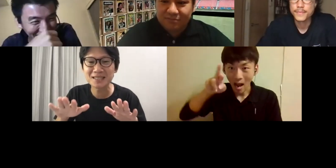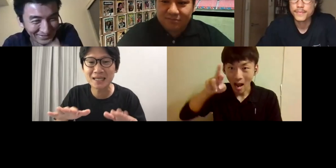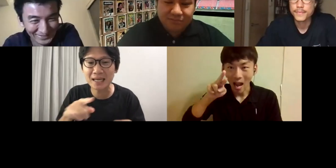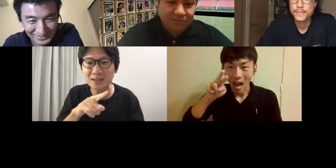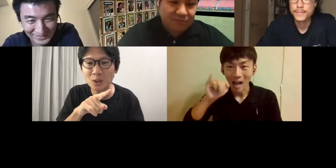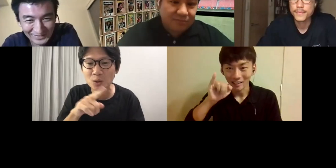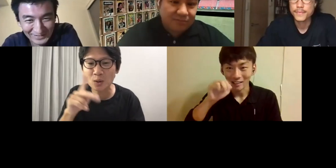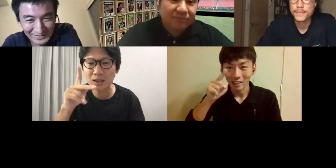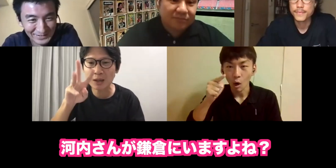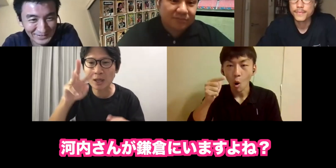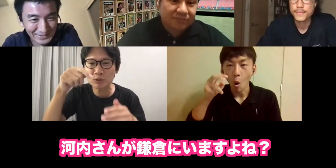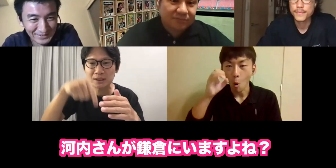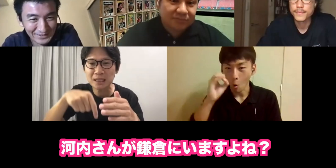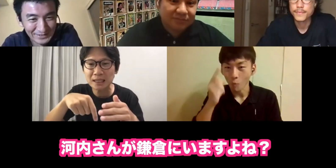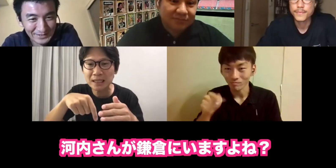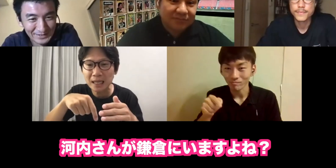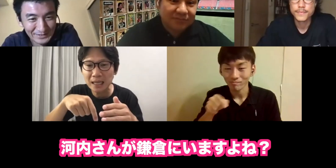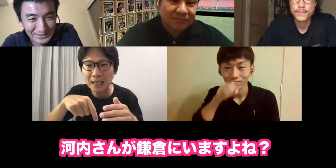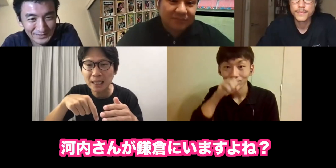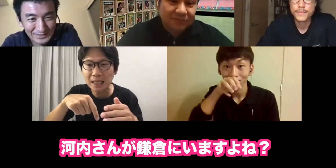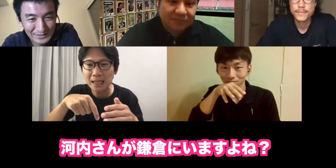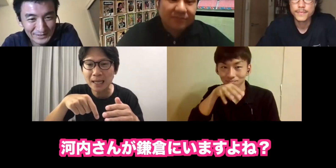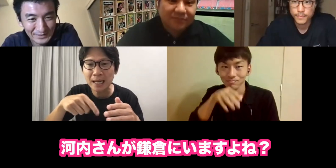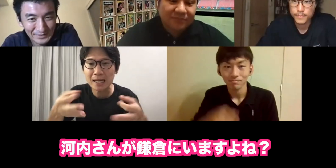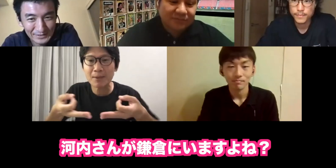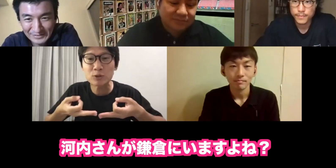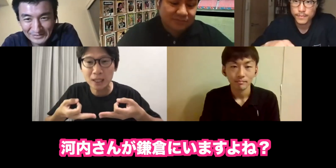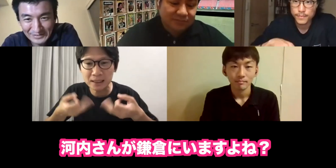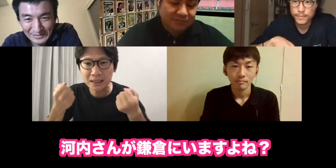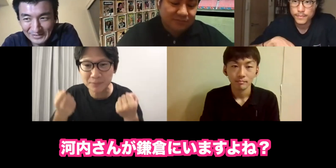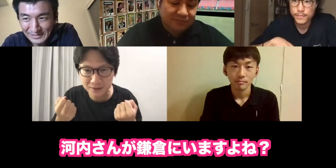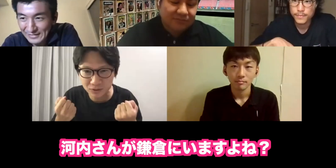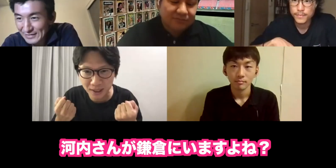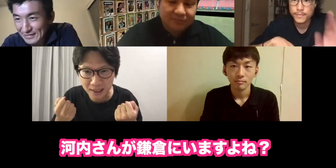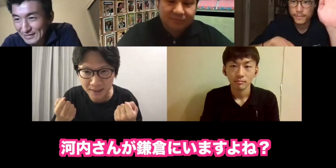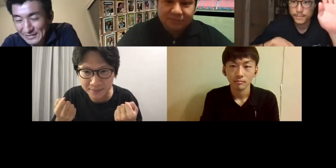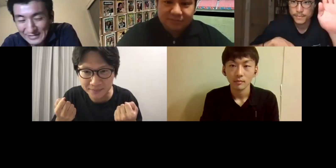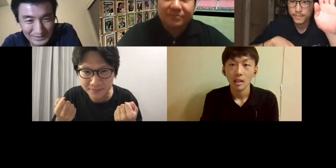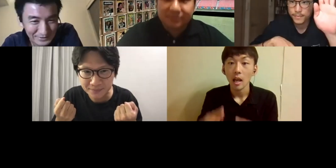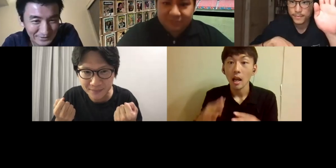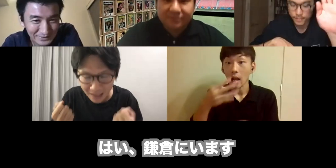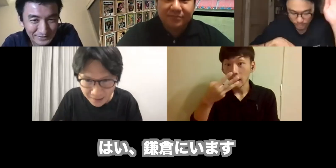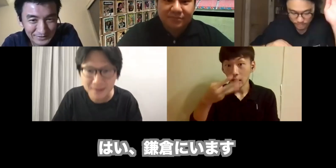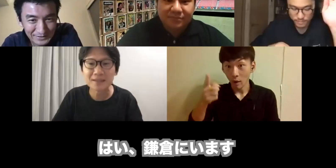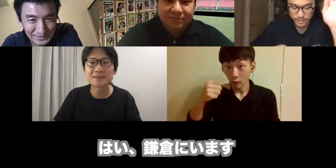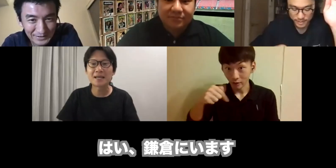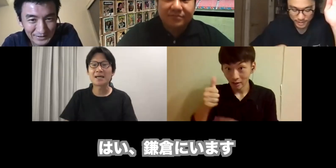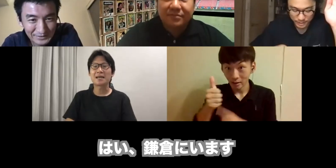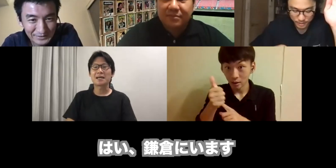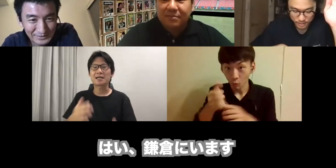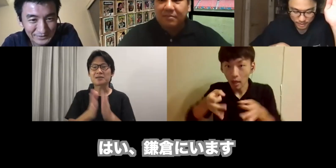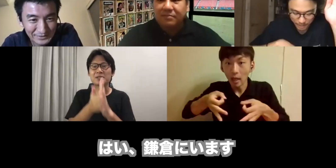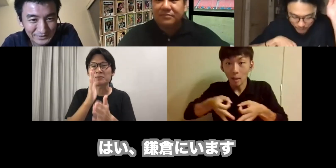エト河内たが川倉にいますよねアクアを設けあり